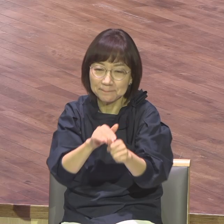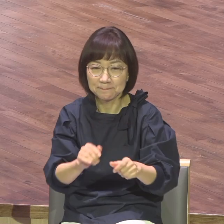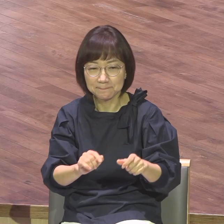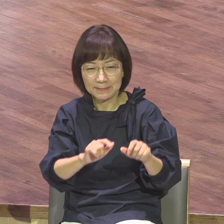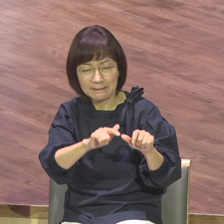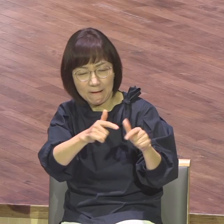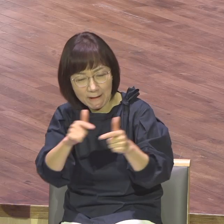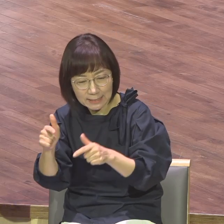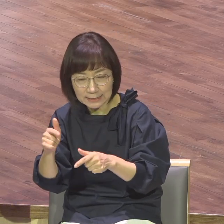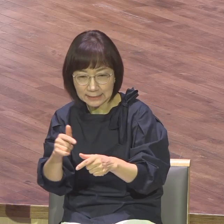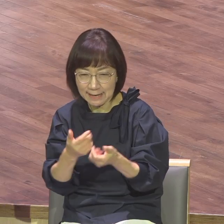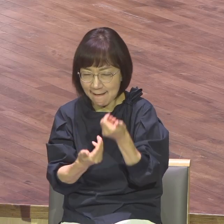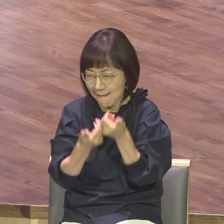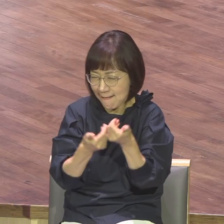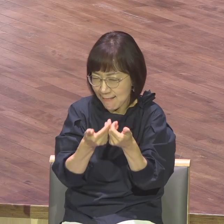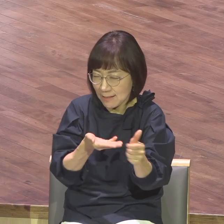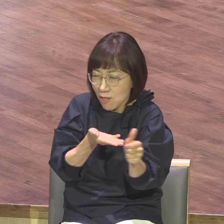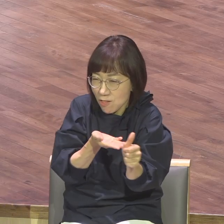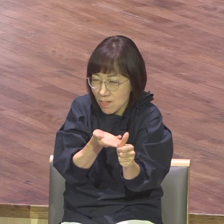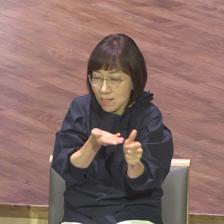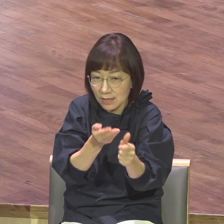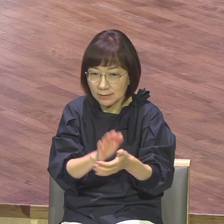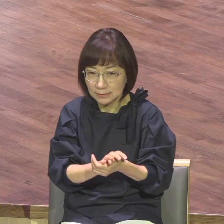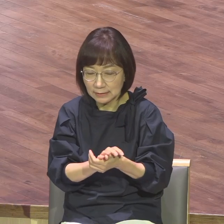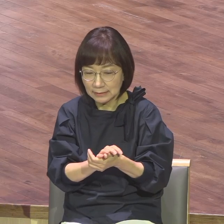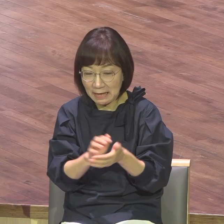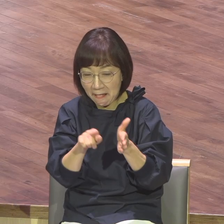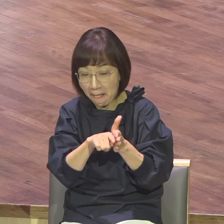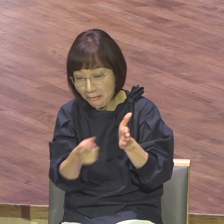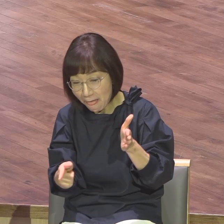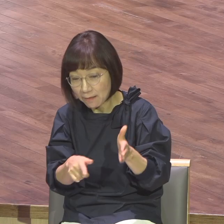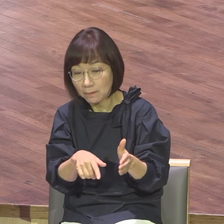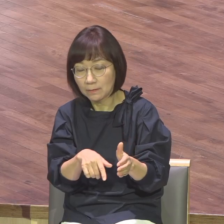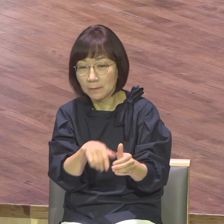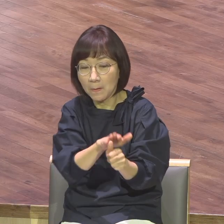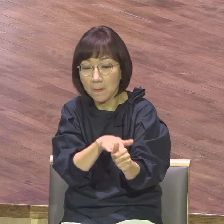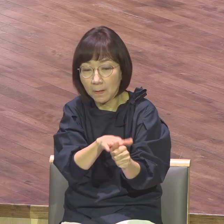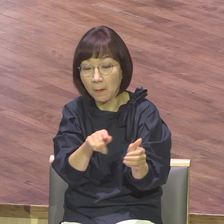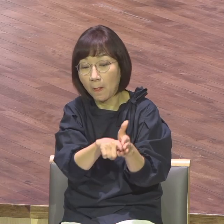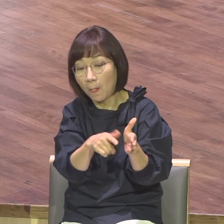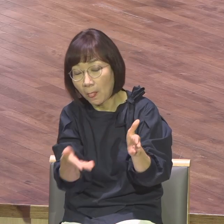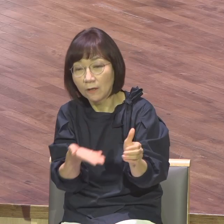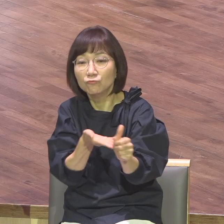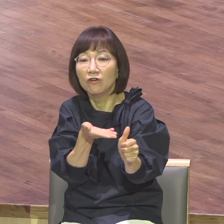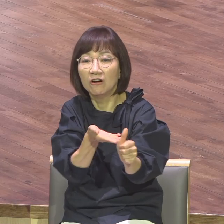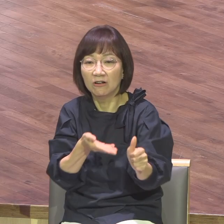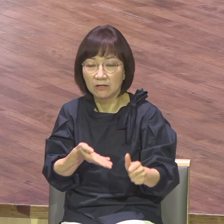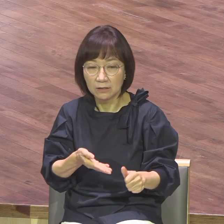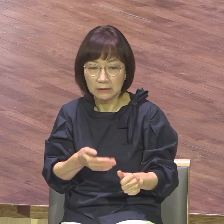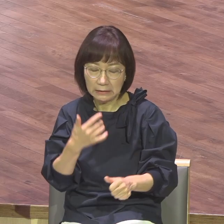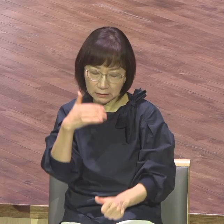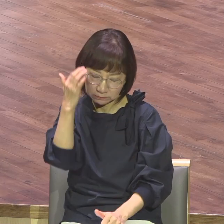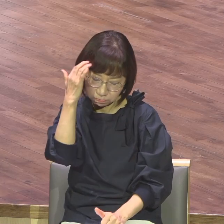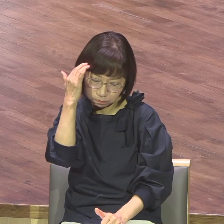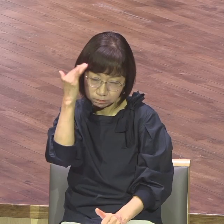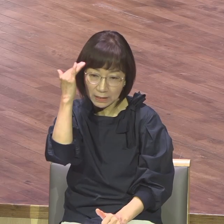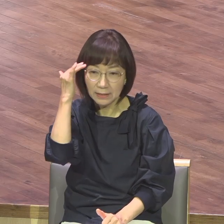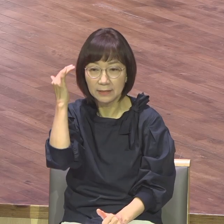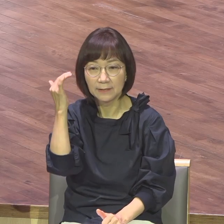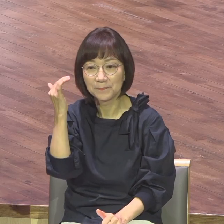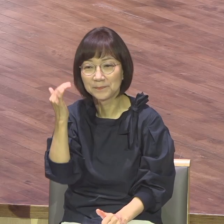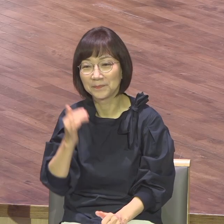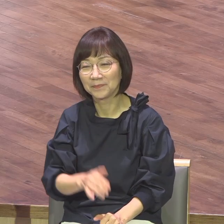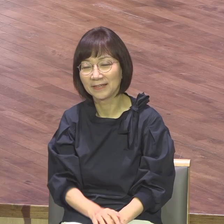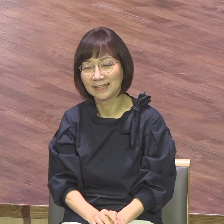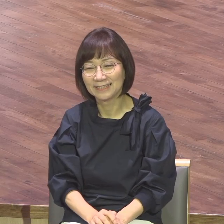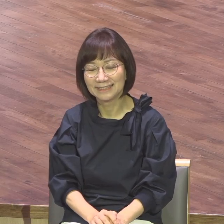주고 온갖 갈등을 주고 불신앙을 심고 끊임없이 그렇게